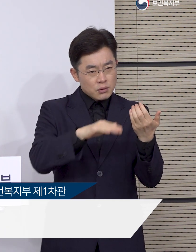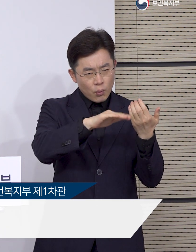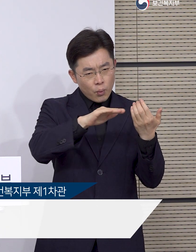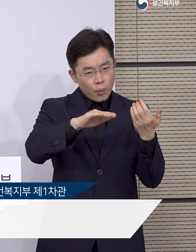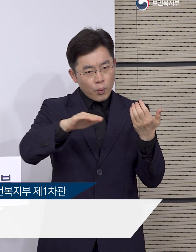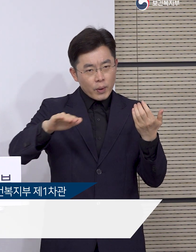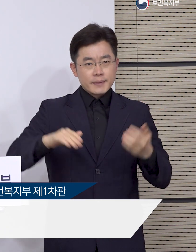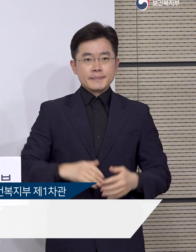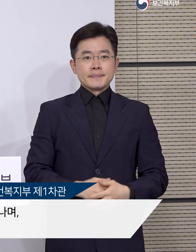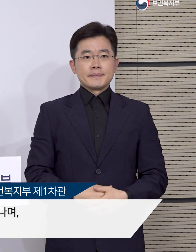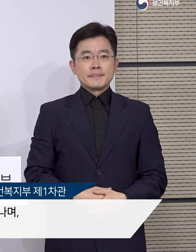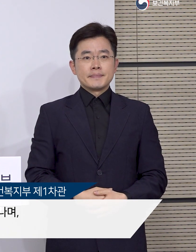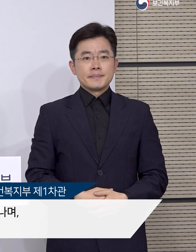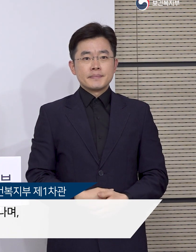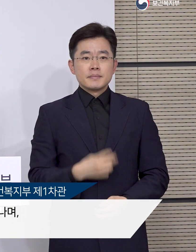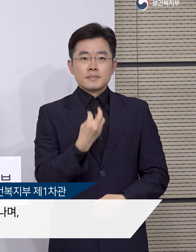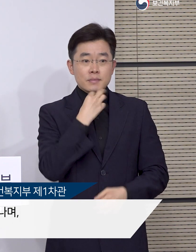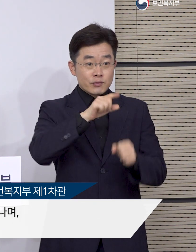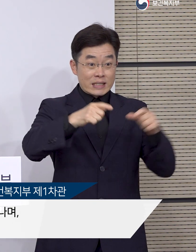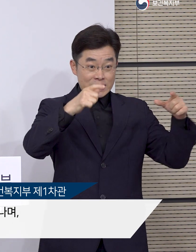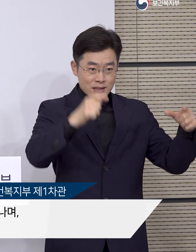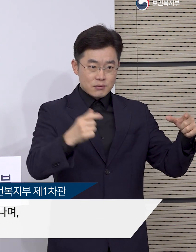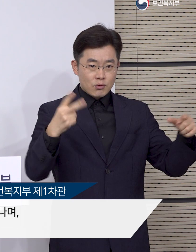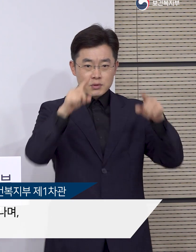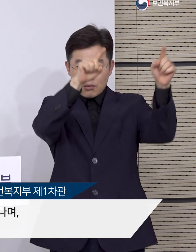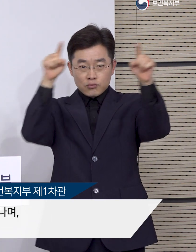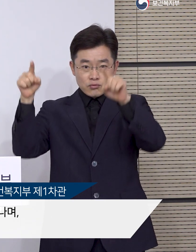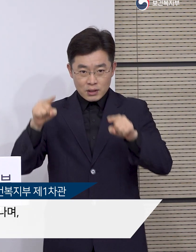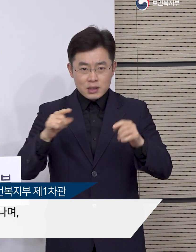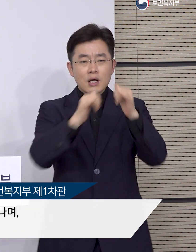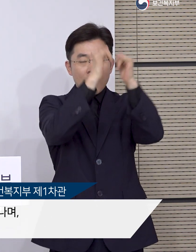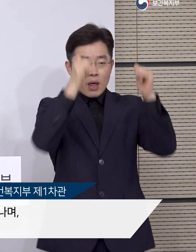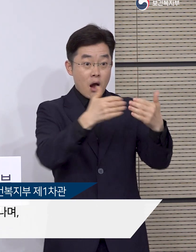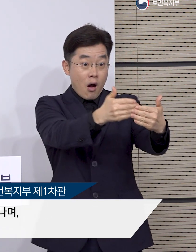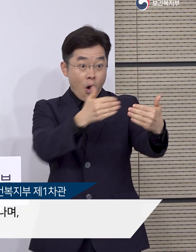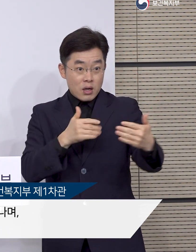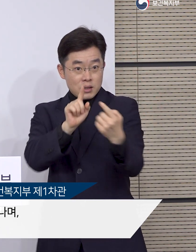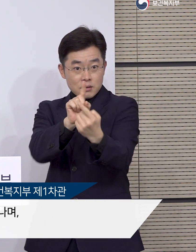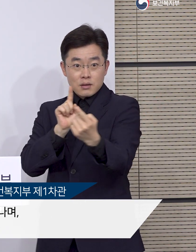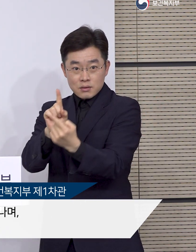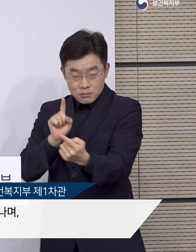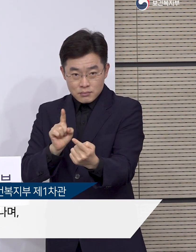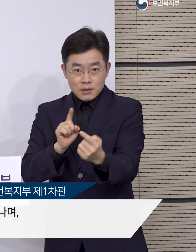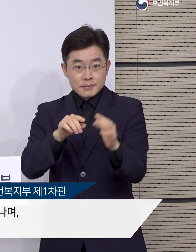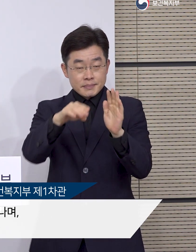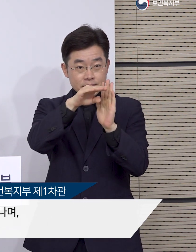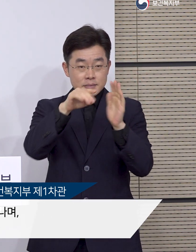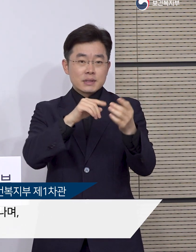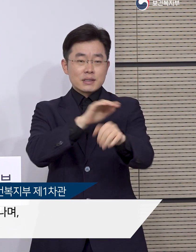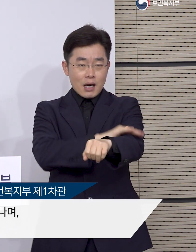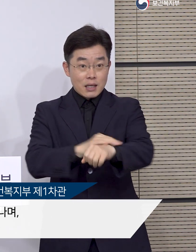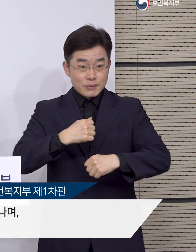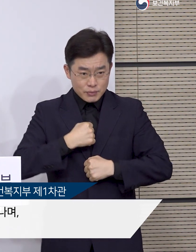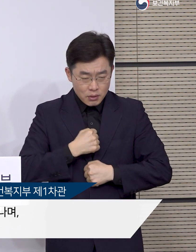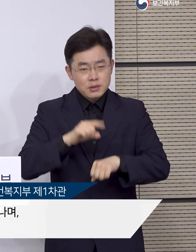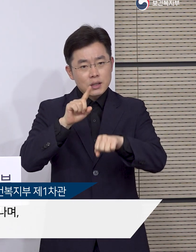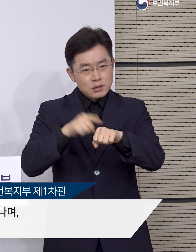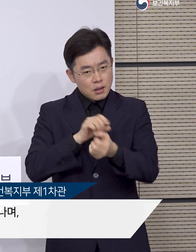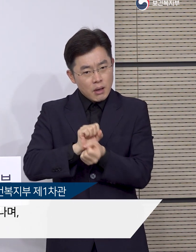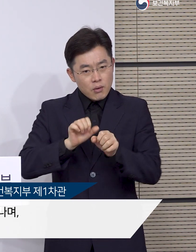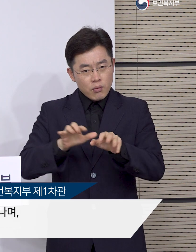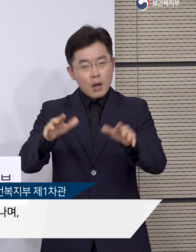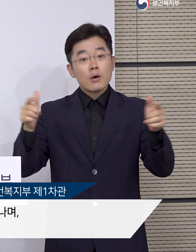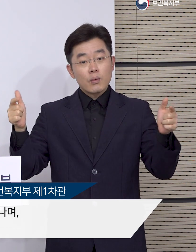있습니다. 수도권과 전국의 사회적 거리두기 효과가 나타나며 국내 환자 발생은 계속